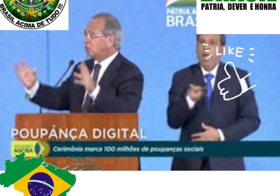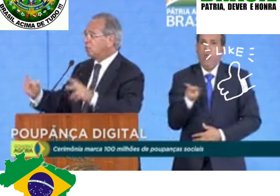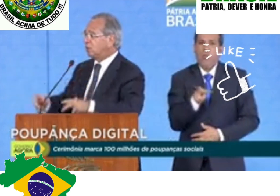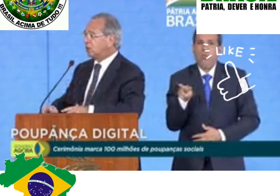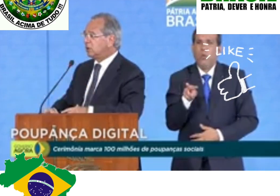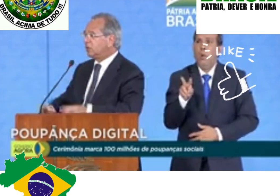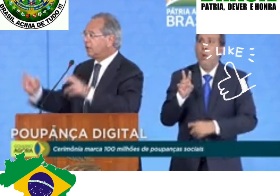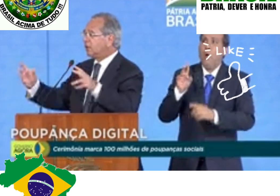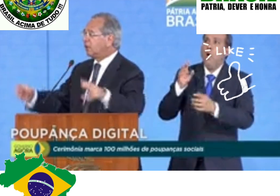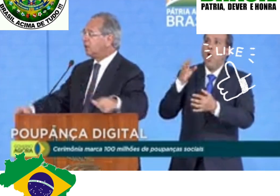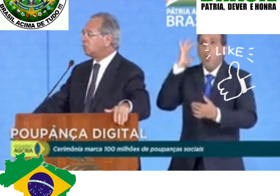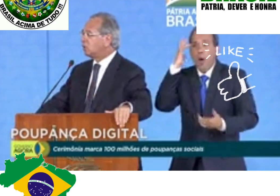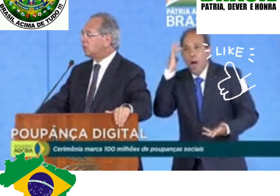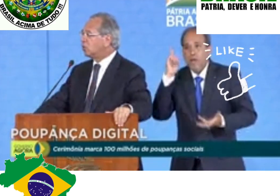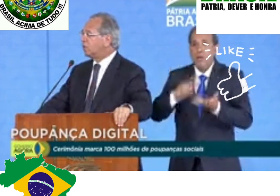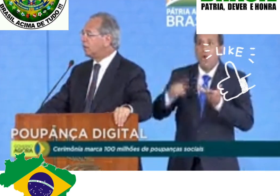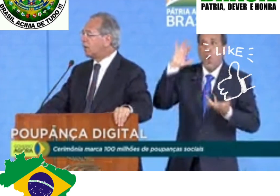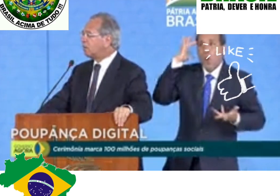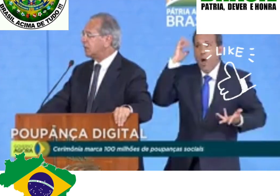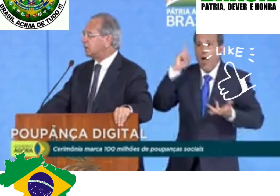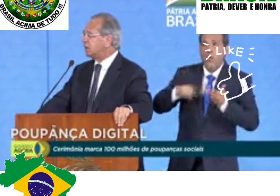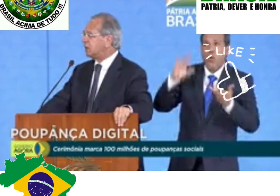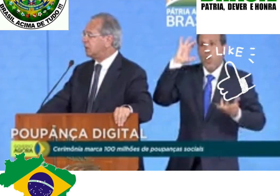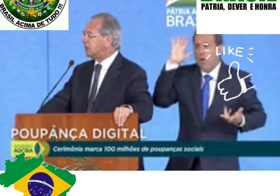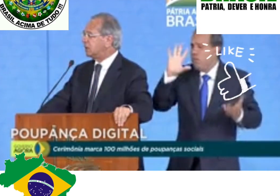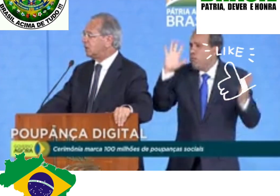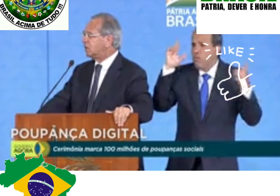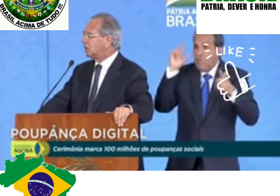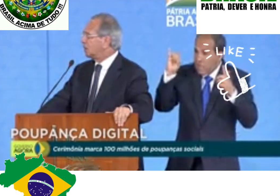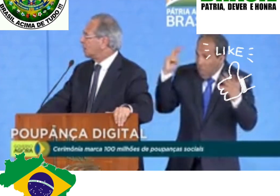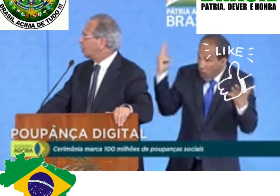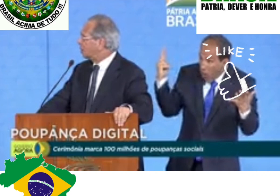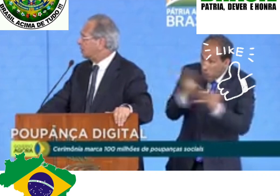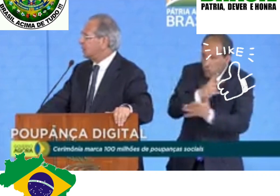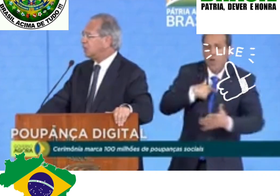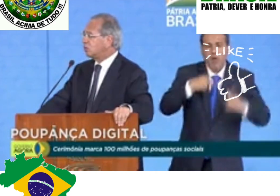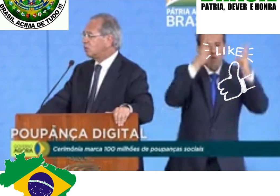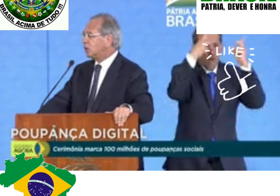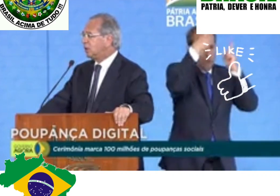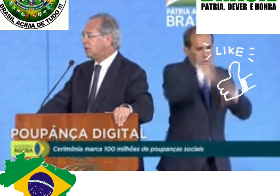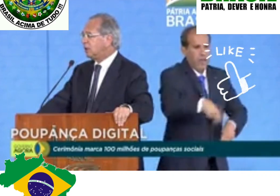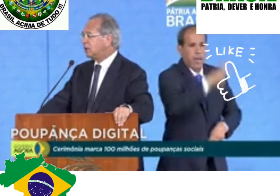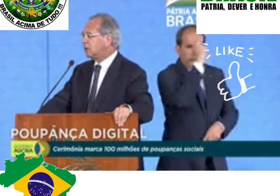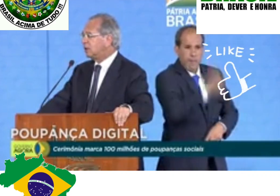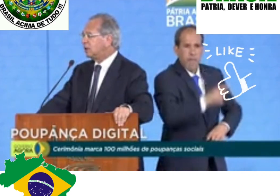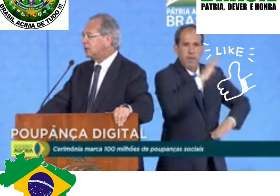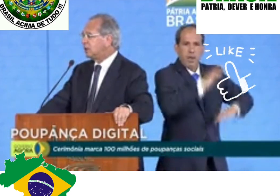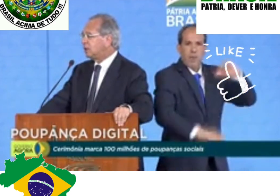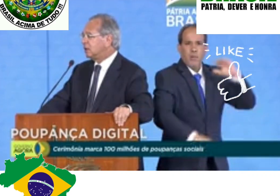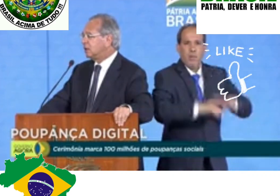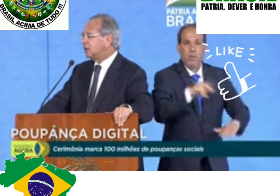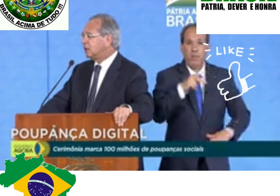Especulações futuras enfrentaremos com a mesma capacidade de decisão que o presidente, com sua liderança,